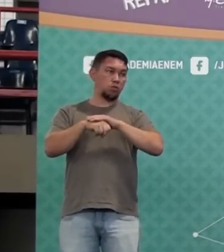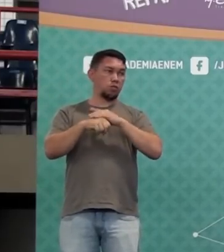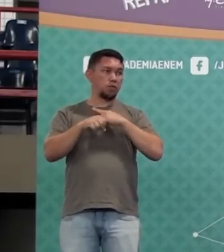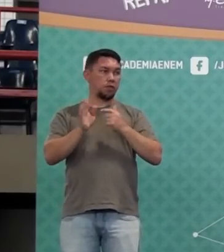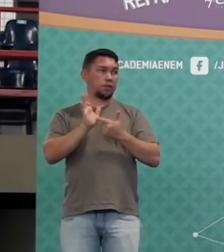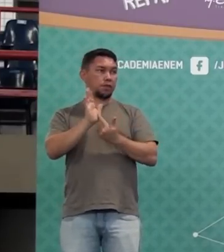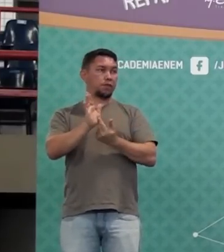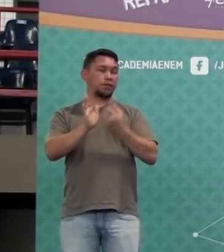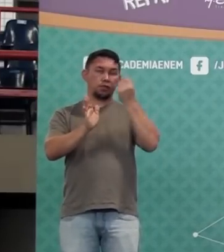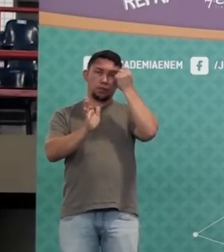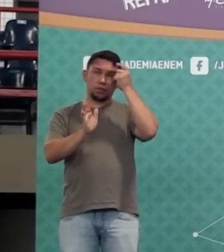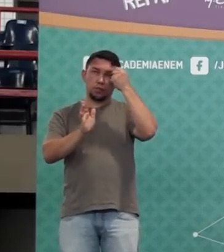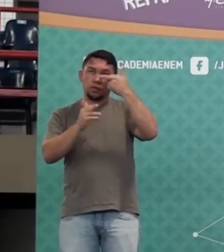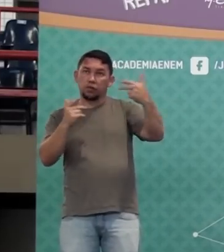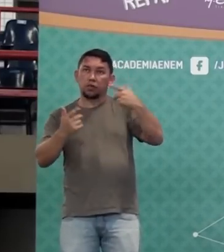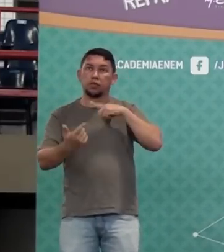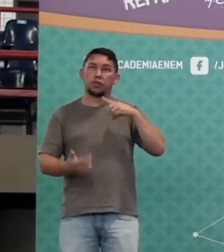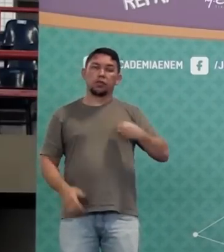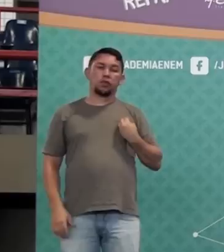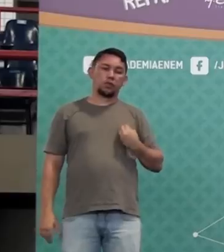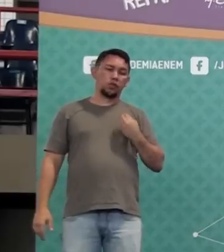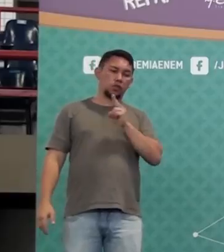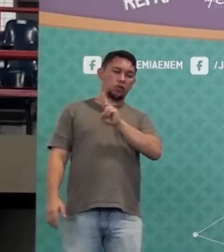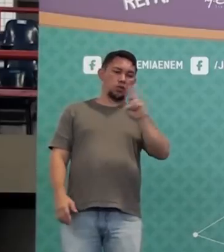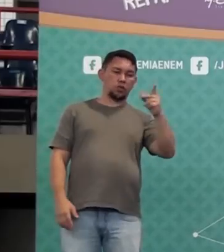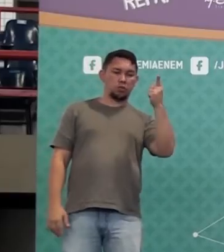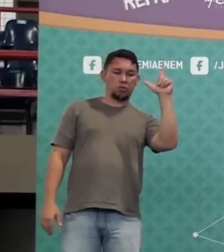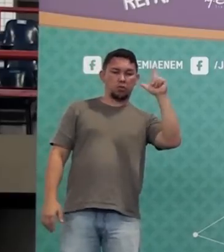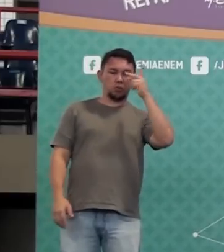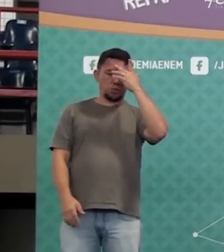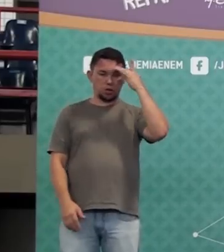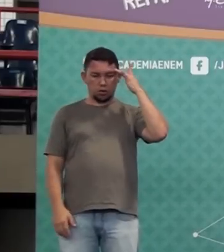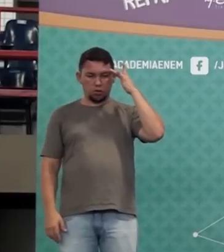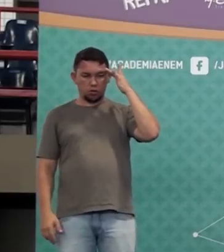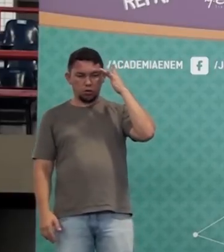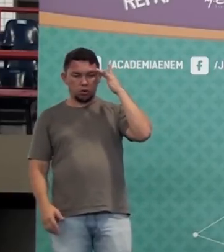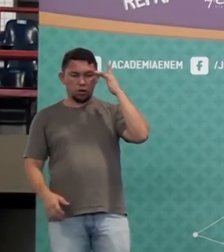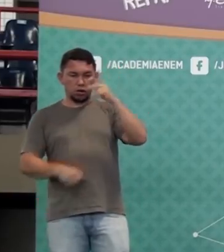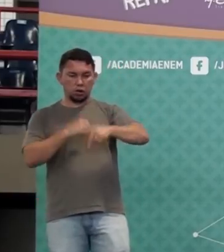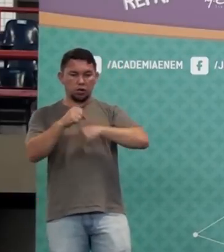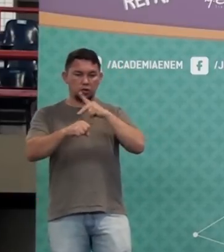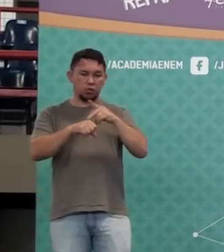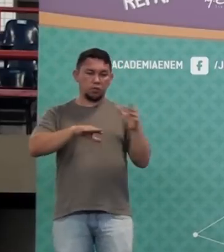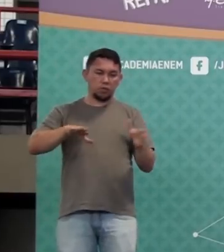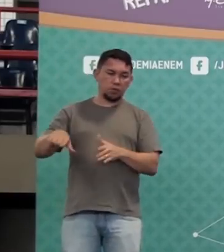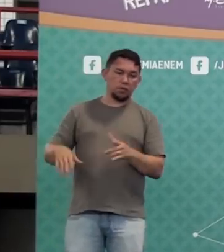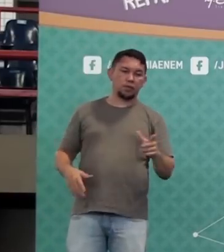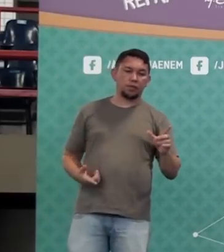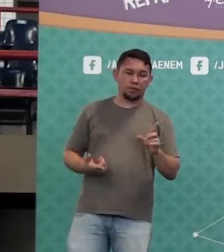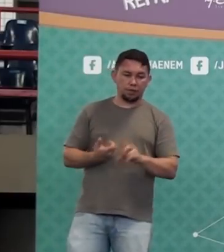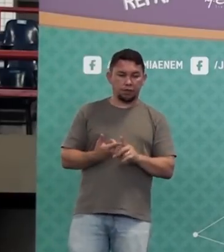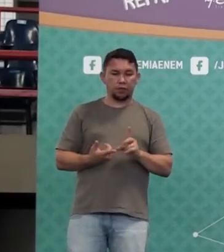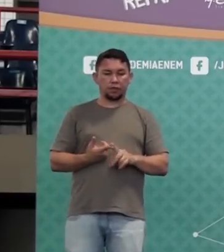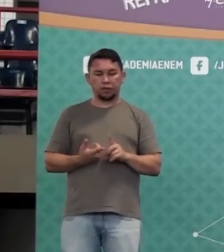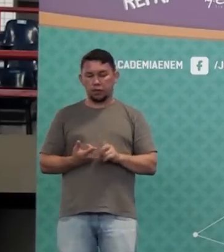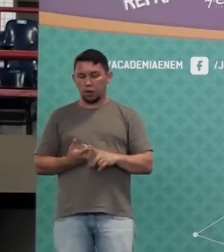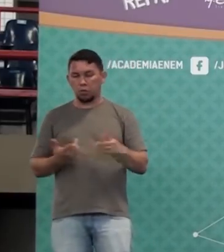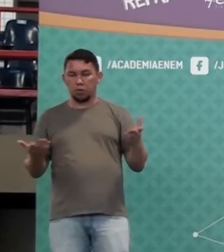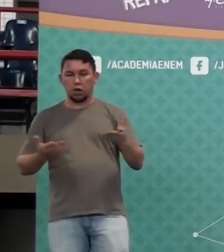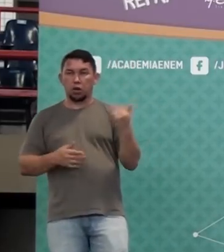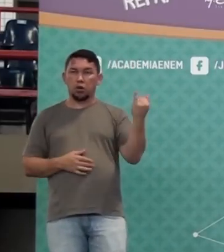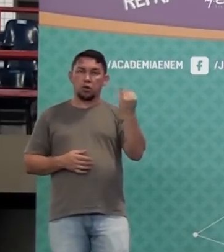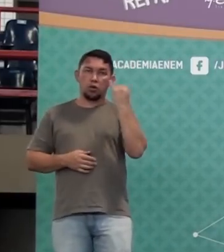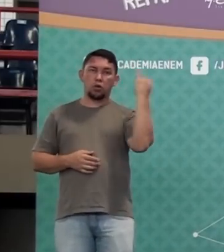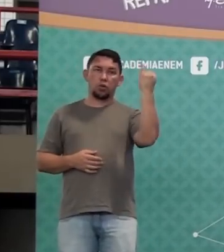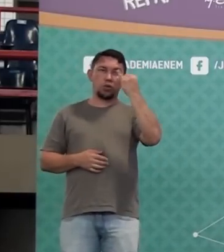de exprimir a ideia de nome estrangeiro. Nós temos aqui hoje, que inclusive é importante para o